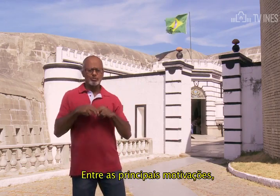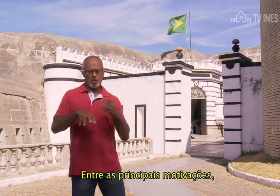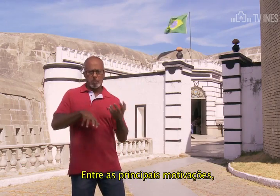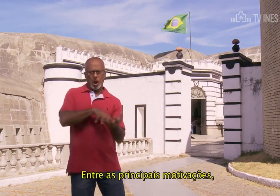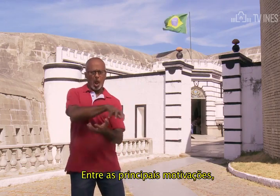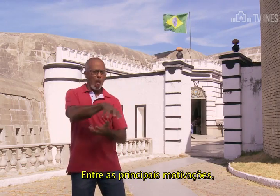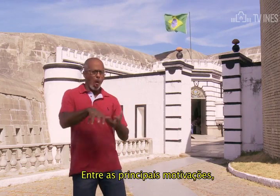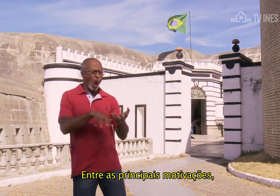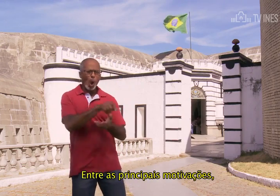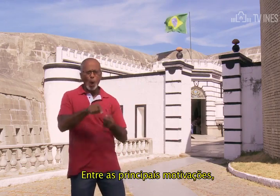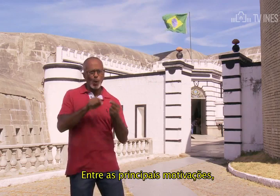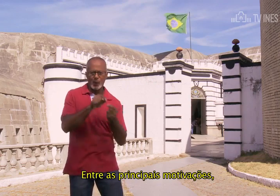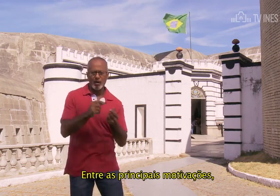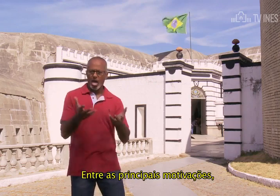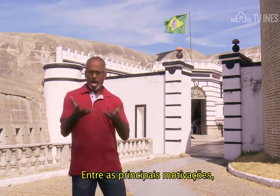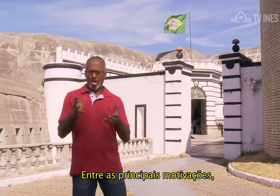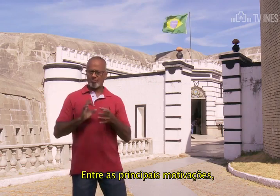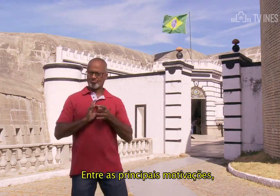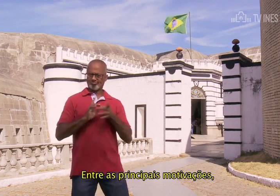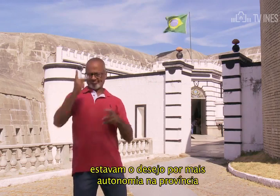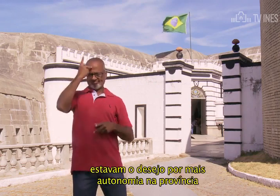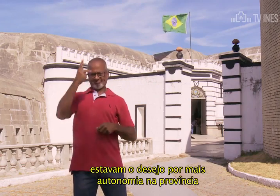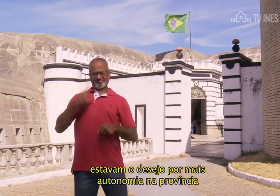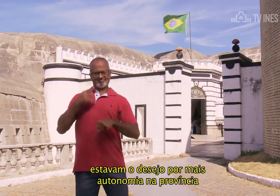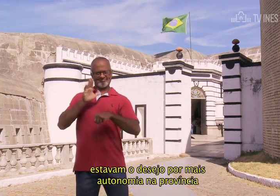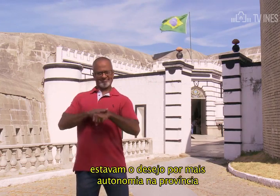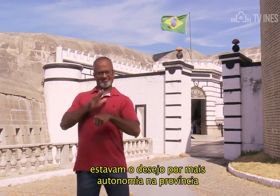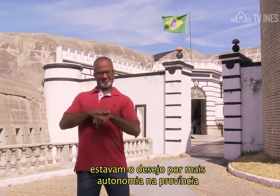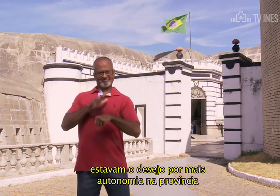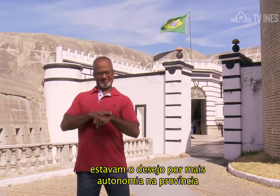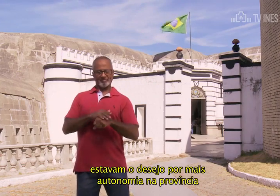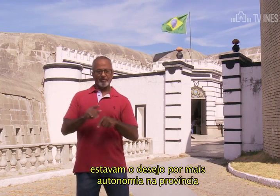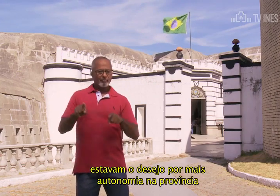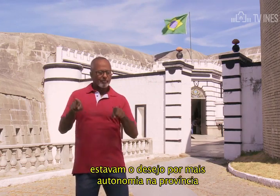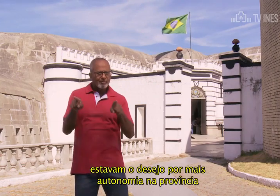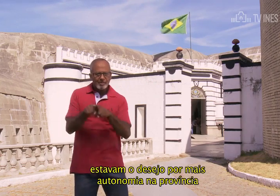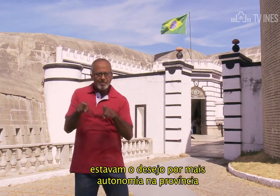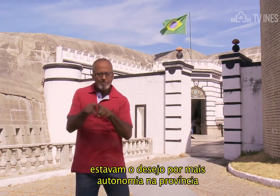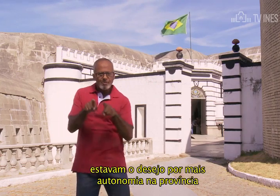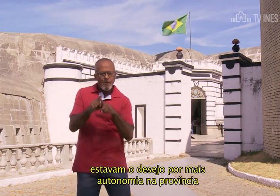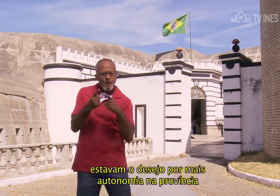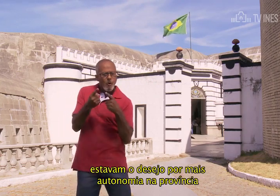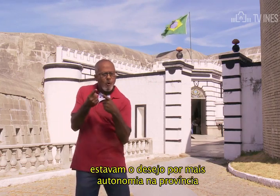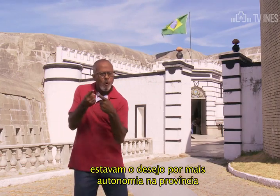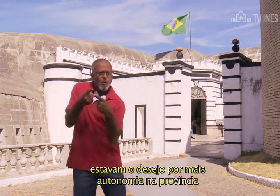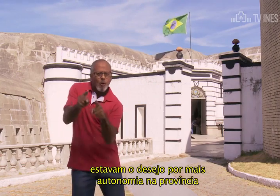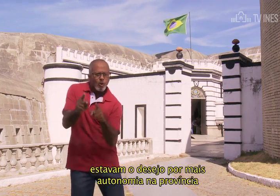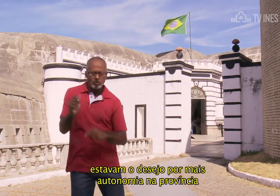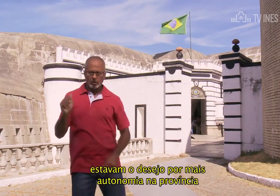Entre as principais motivações estavam o desejo por mais autonomia na província